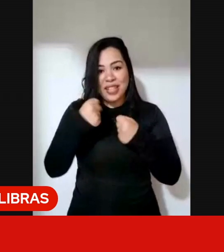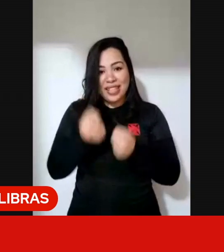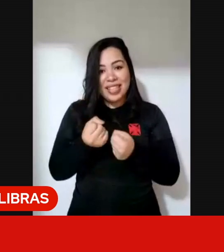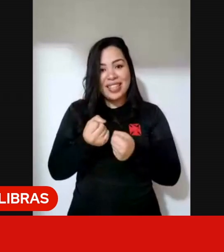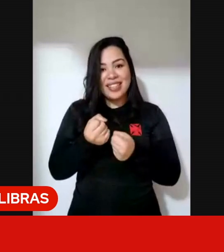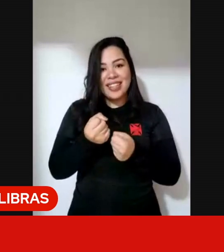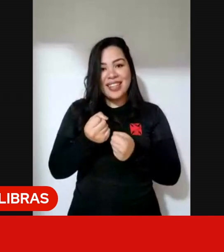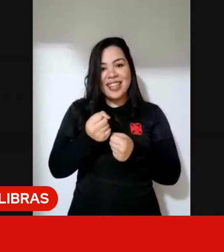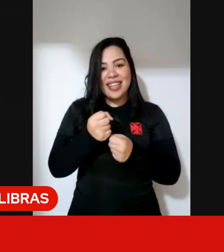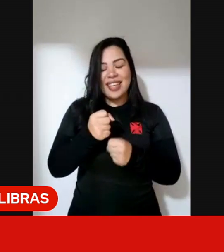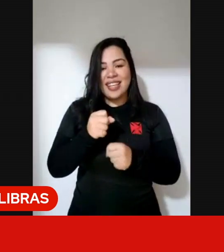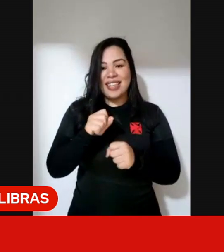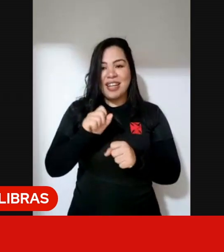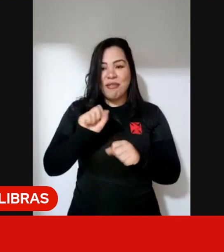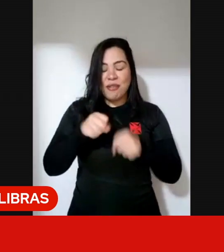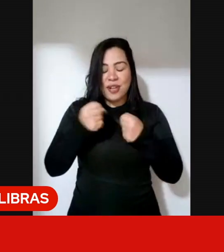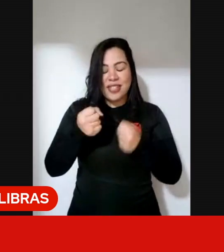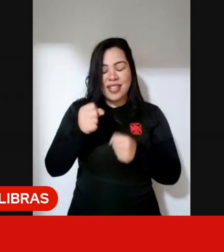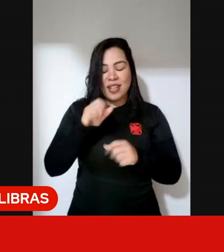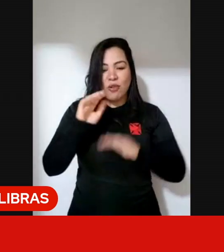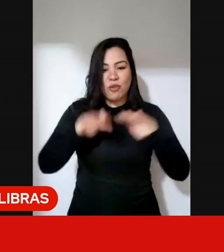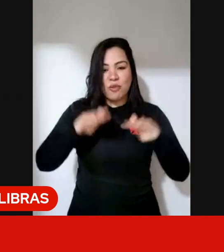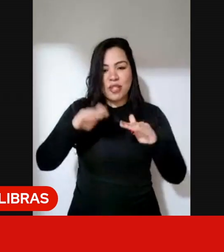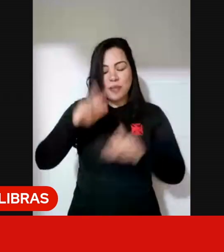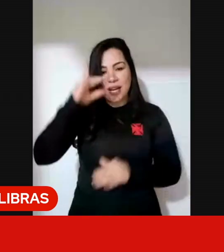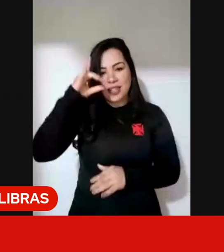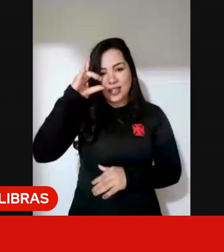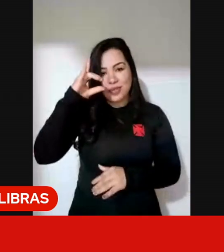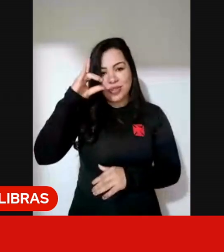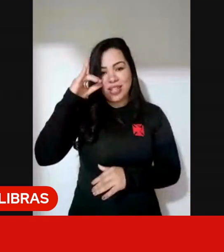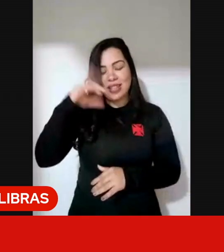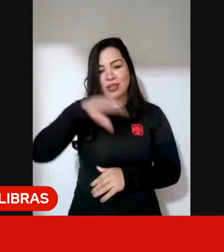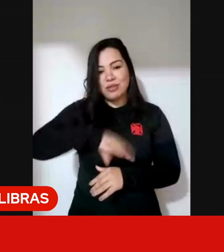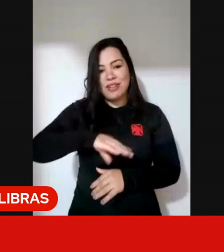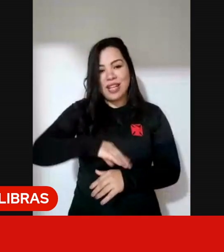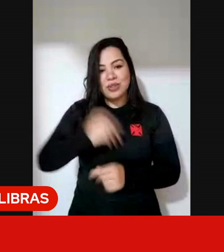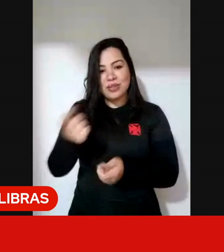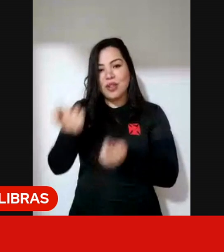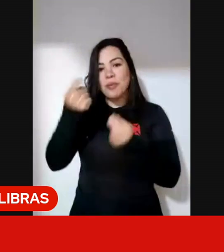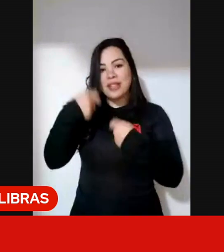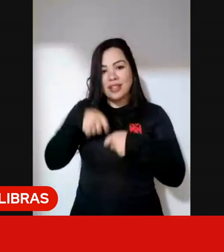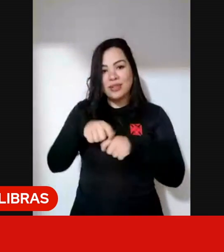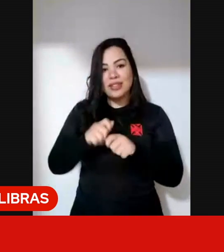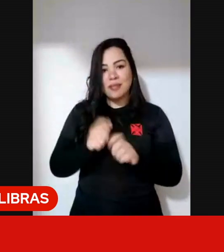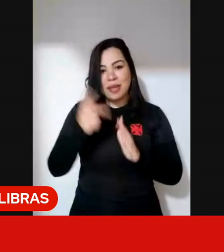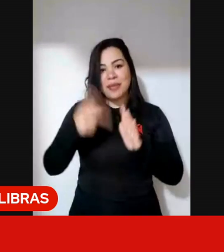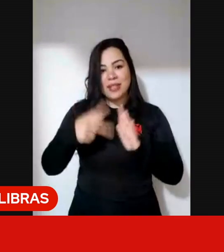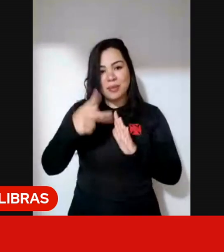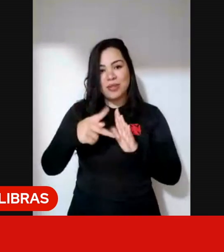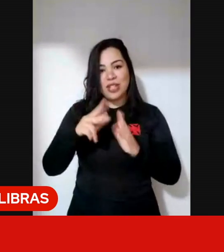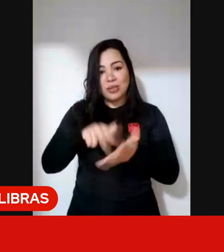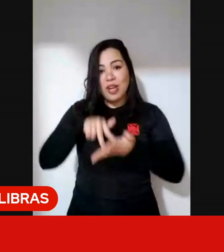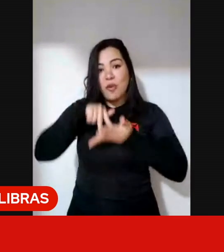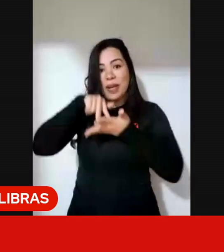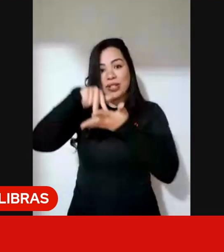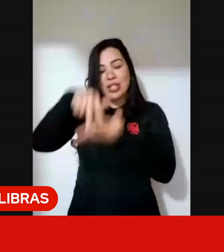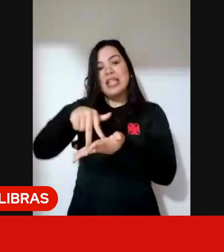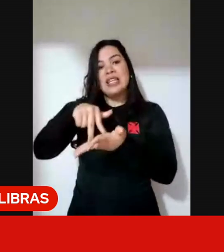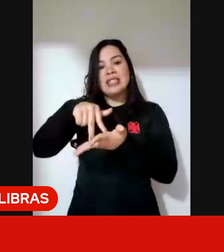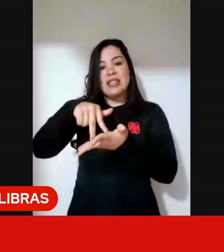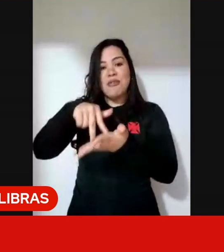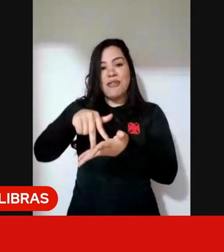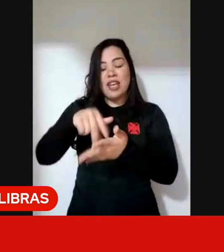do Twitter e da força que algumas páginas do Instagram do Vasco estão me dando também para esse projeto